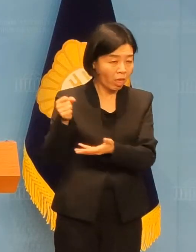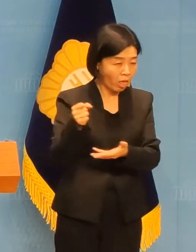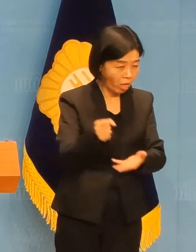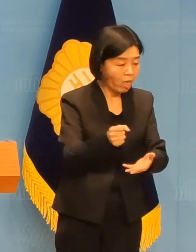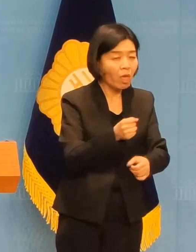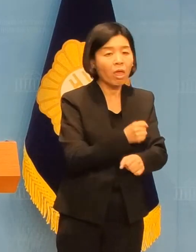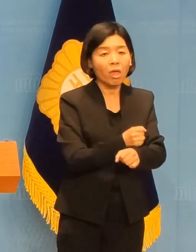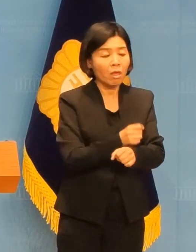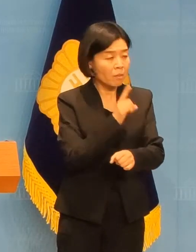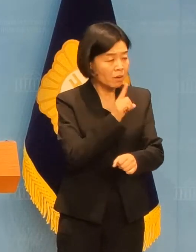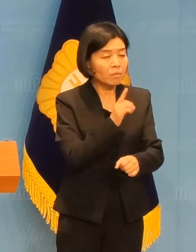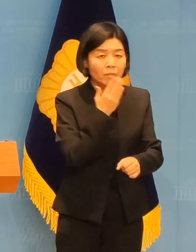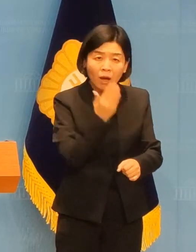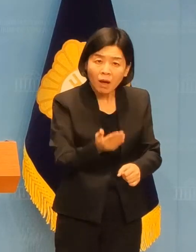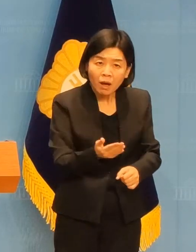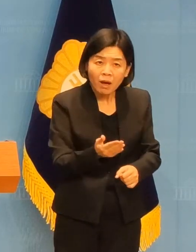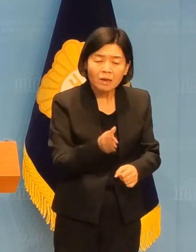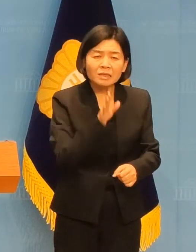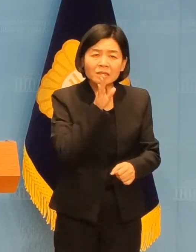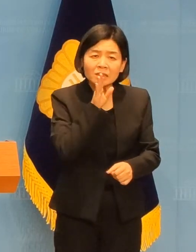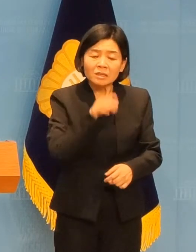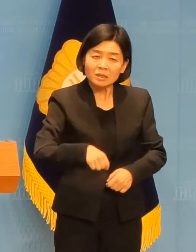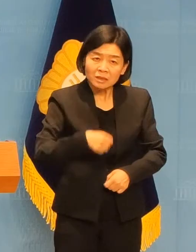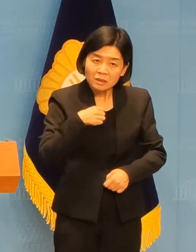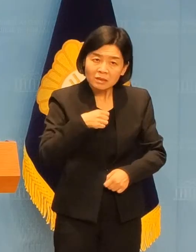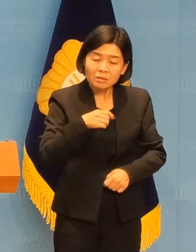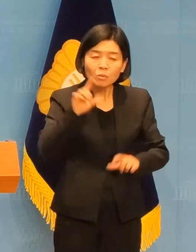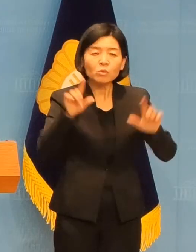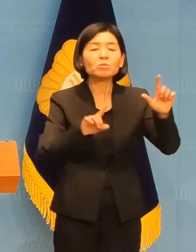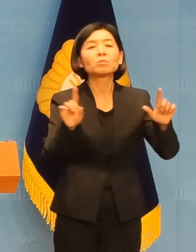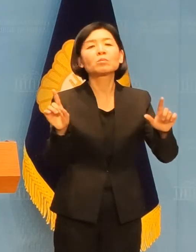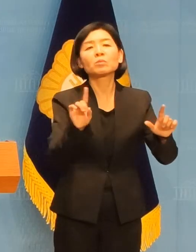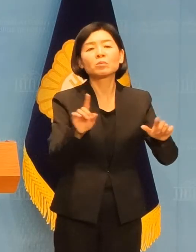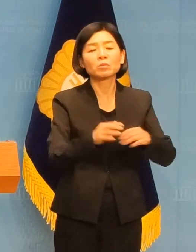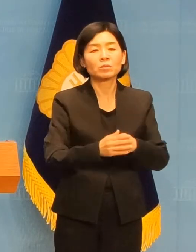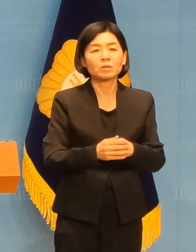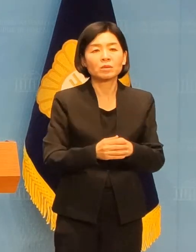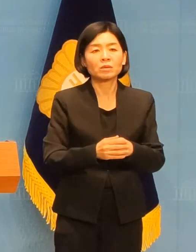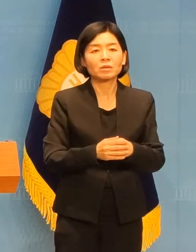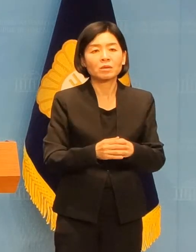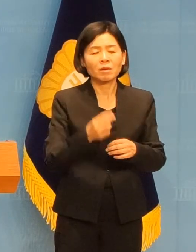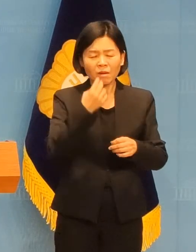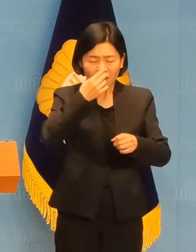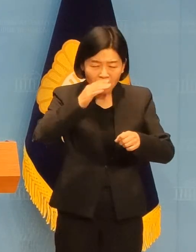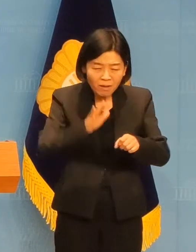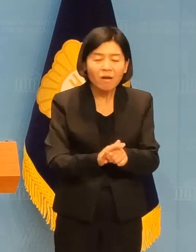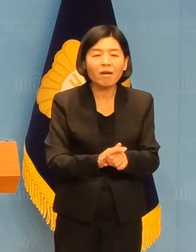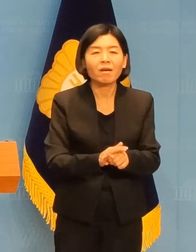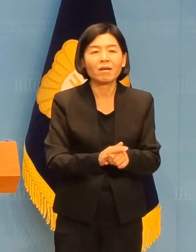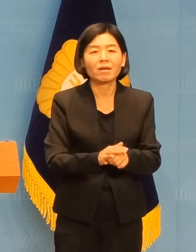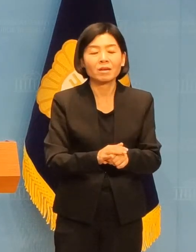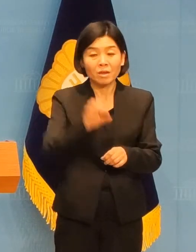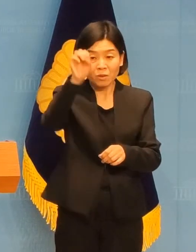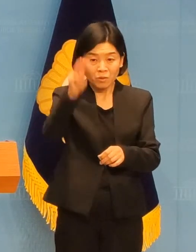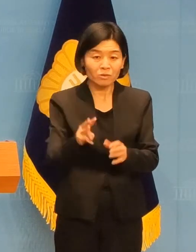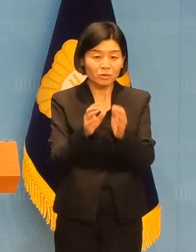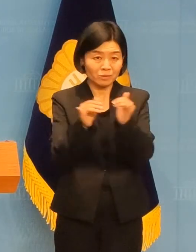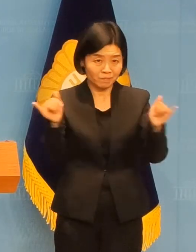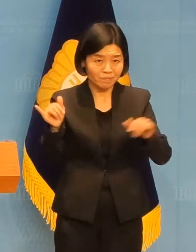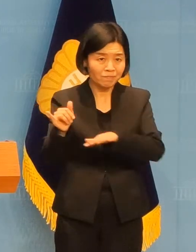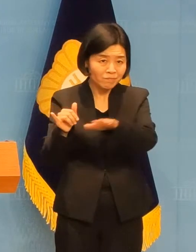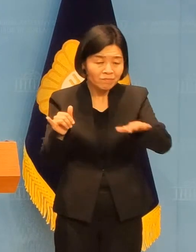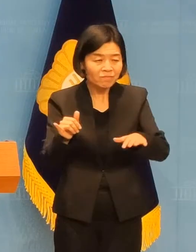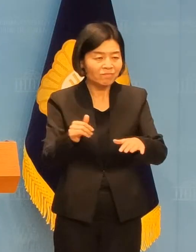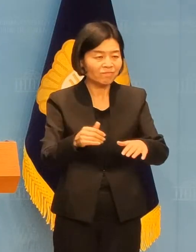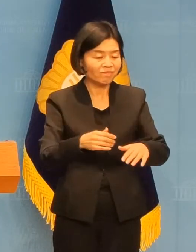이것이 진정성 있는 참여입니까? 더욱 기가 막힌 것은 광주 시민들이